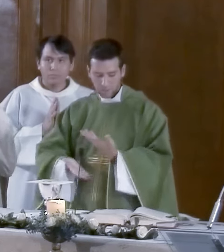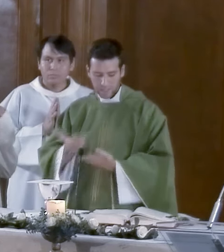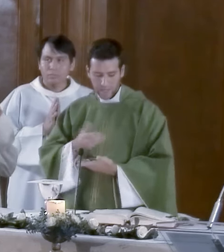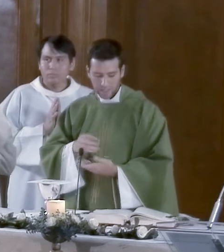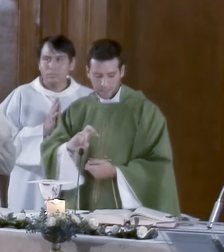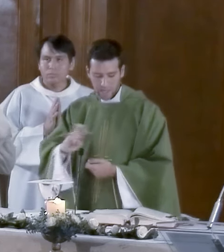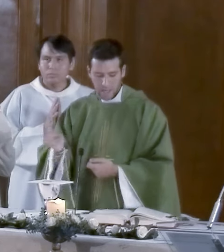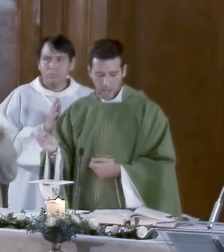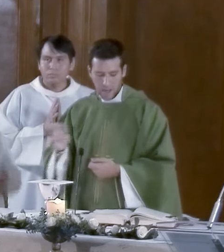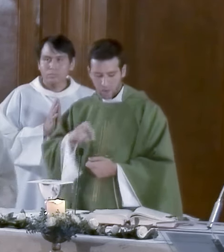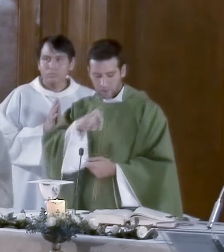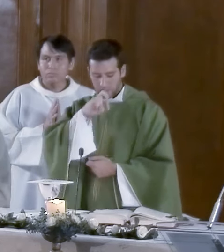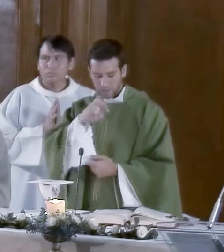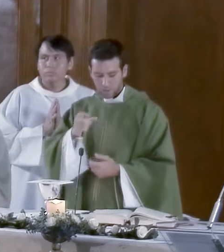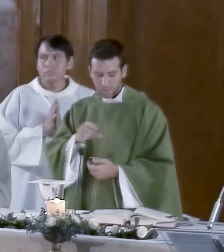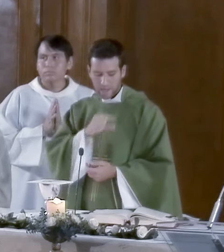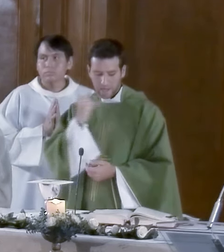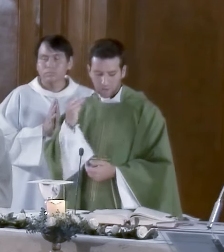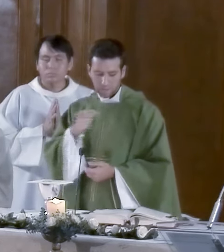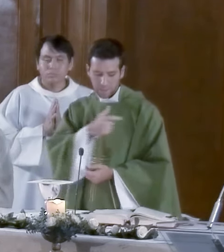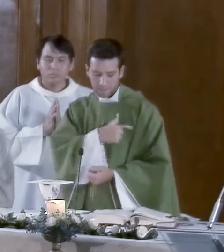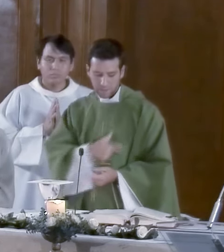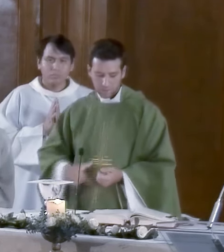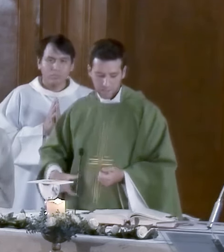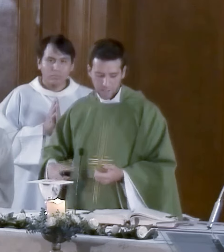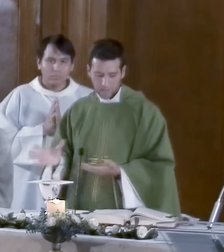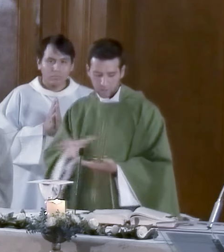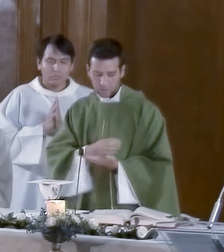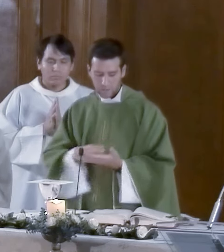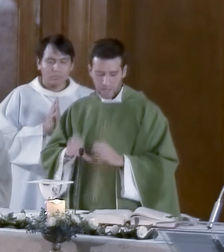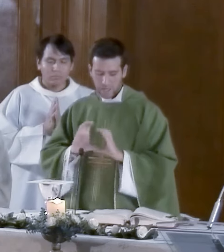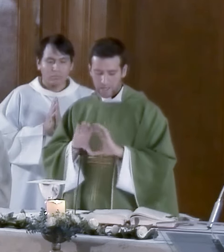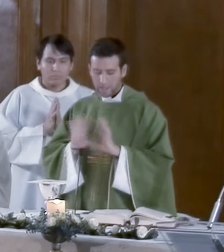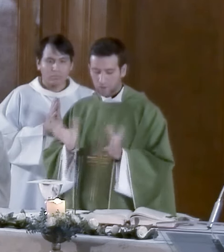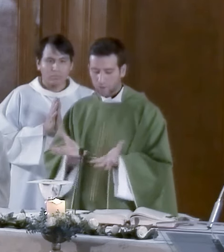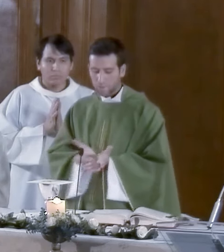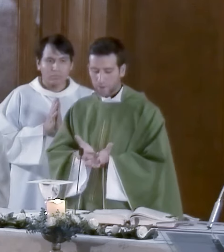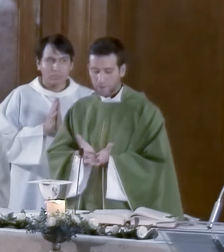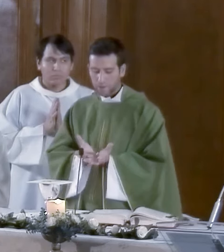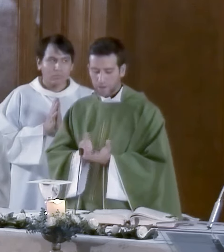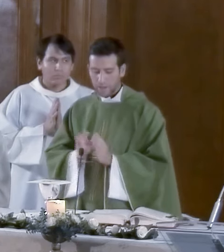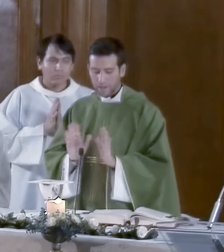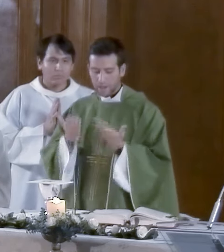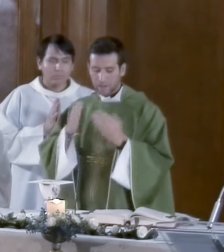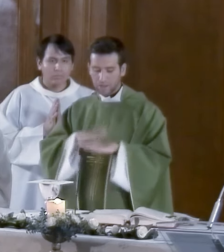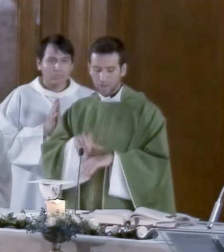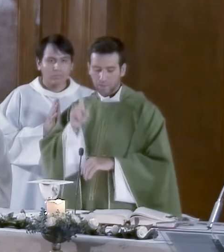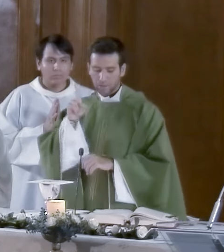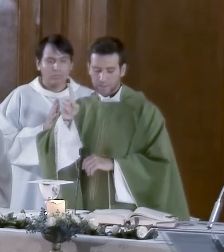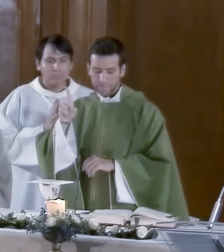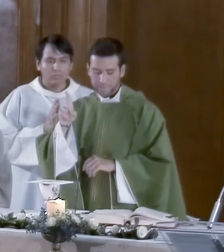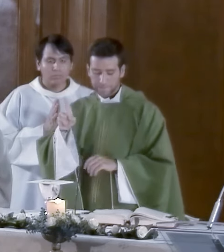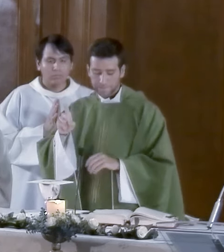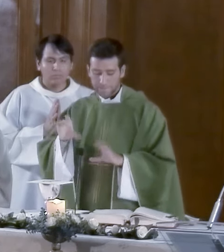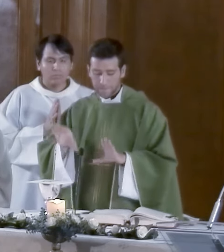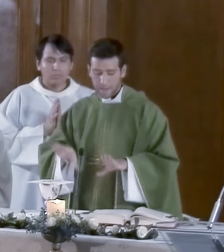obispos auxiliares, al orden episcopal, a los presbíteros y diáconos y a todo el pueblo redimido por